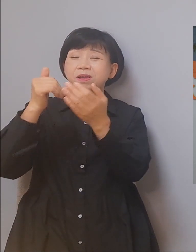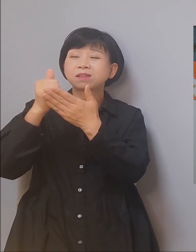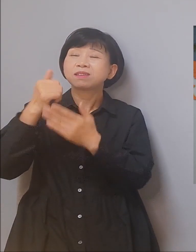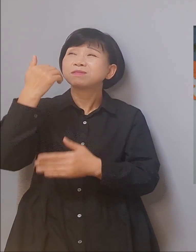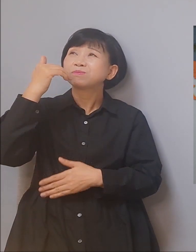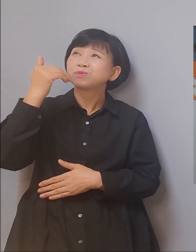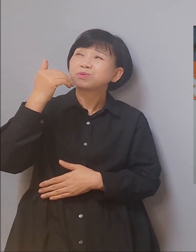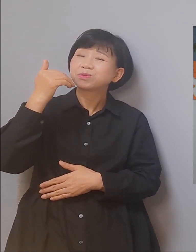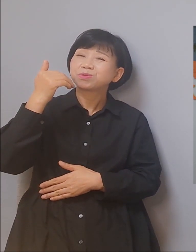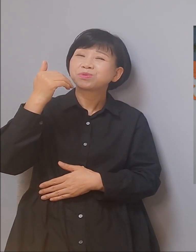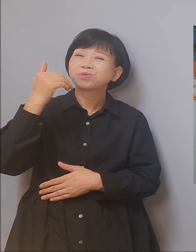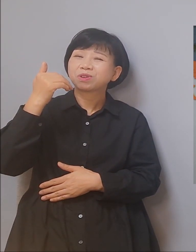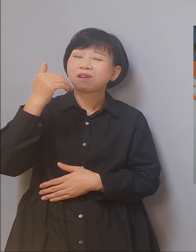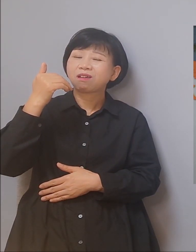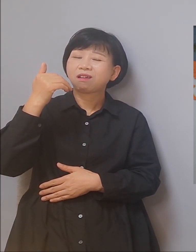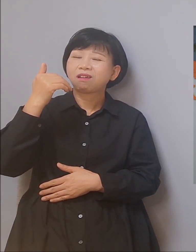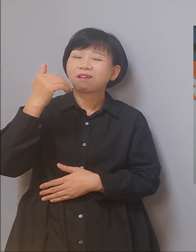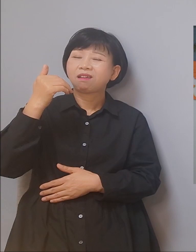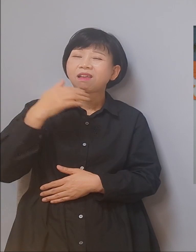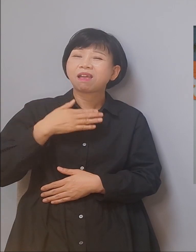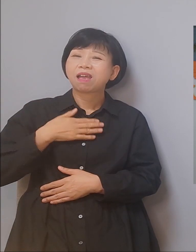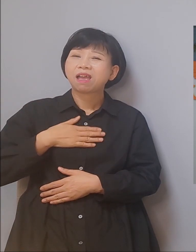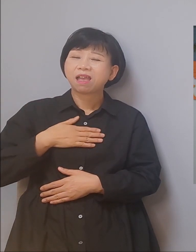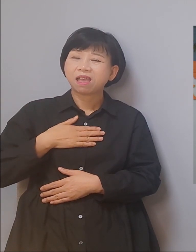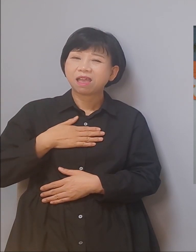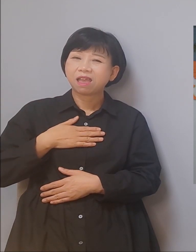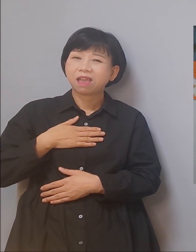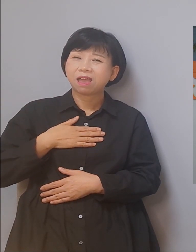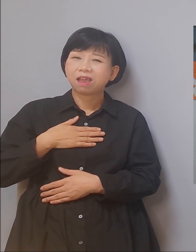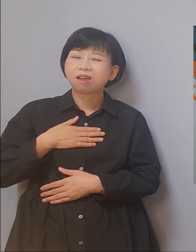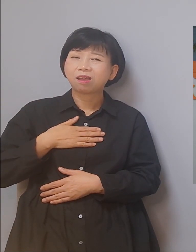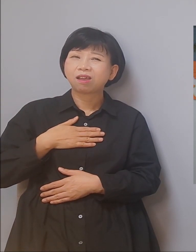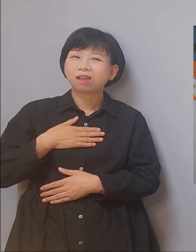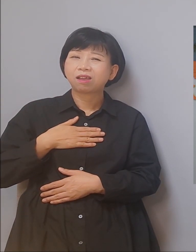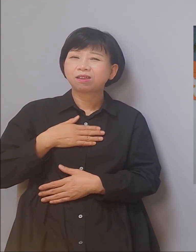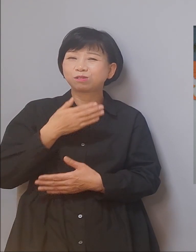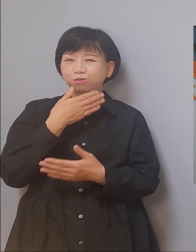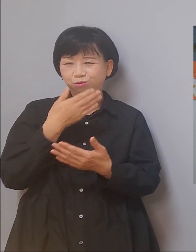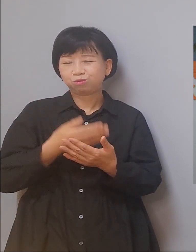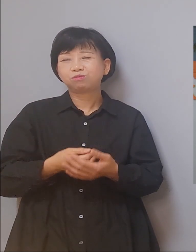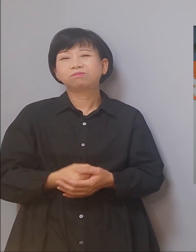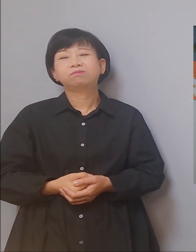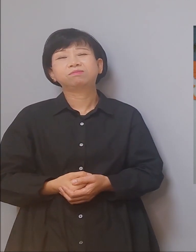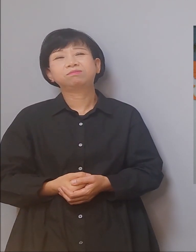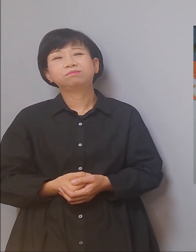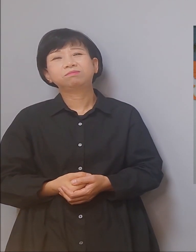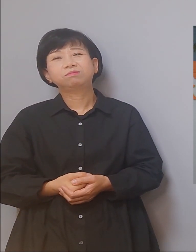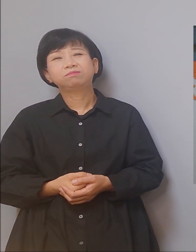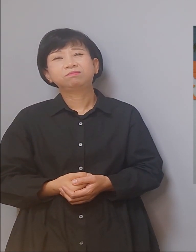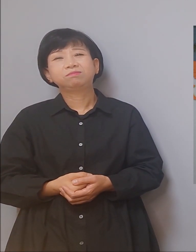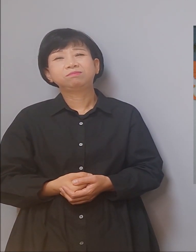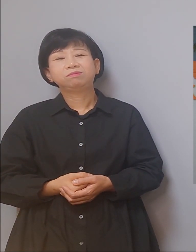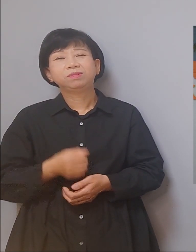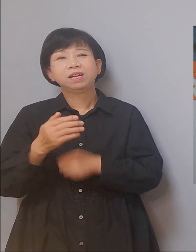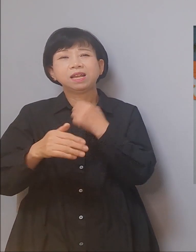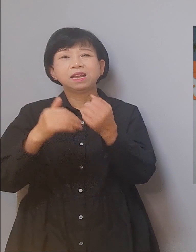나에게 알리고자 하실까라는 마음이 가장 중요하다는 겁니다. 왜냐하면 오늘 하나님을 알아갈 때,